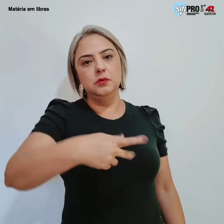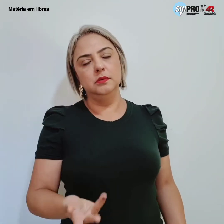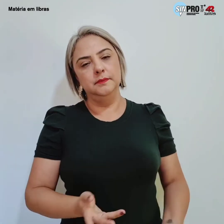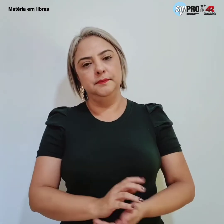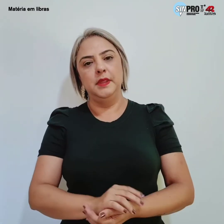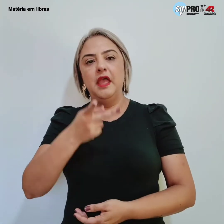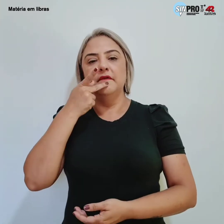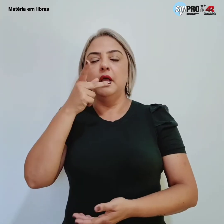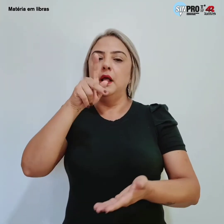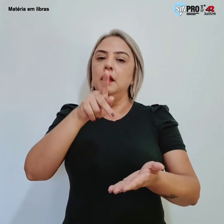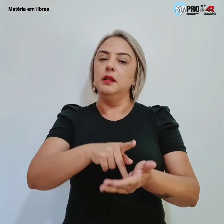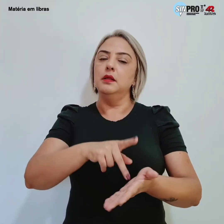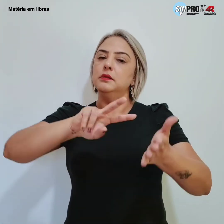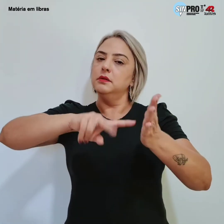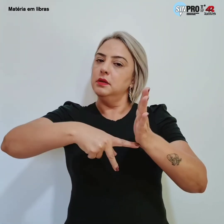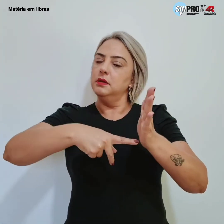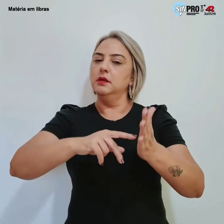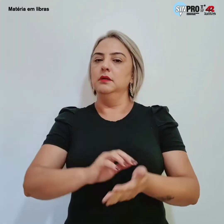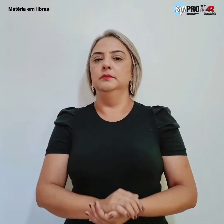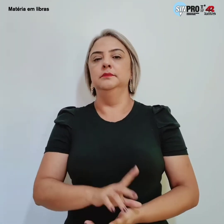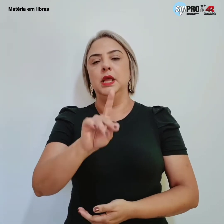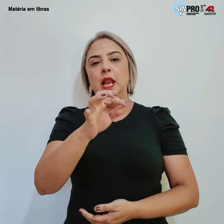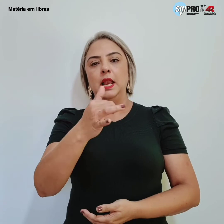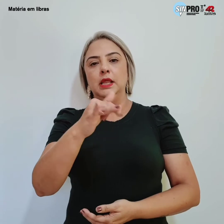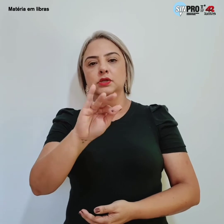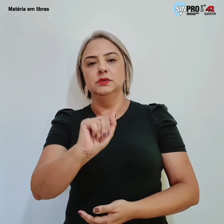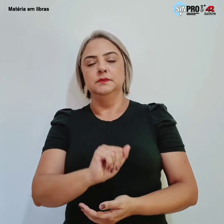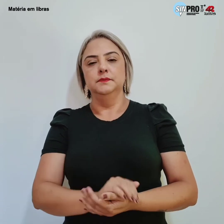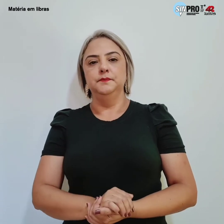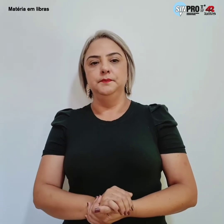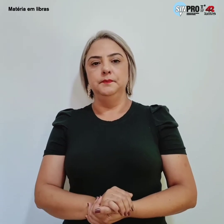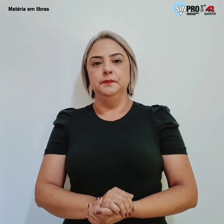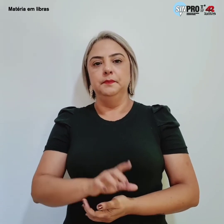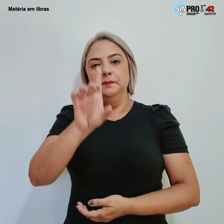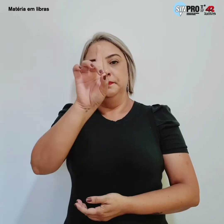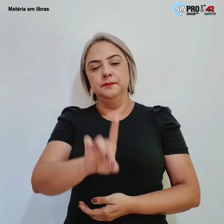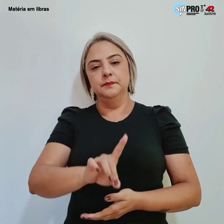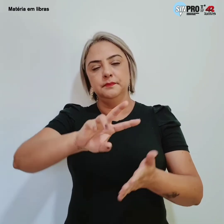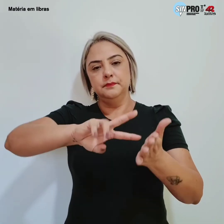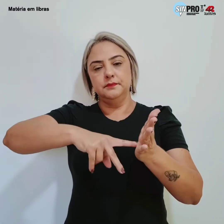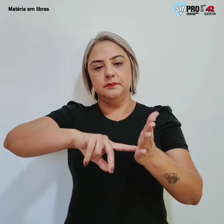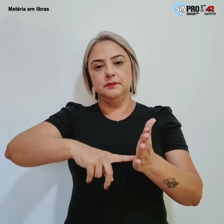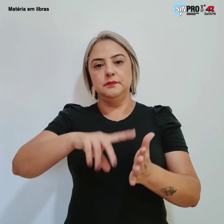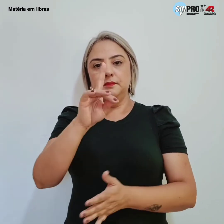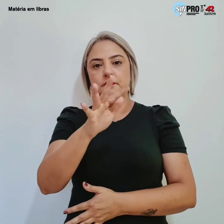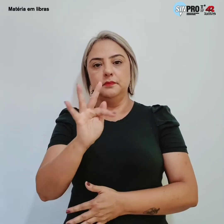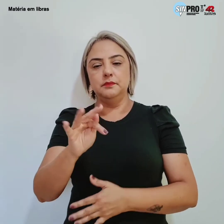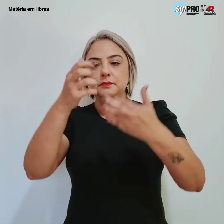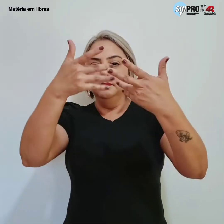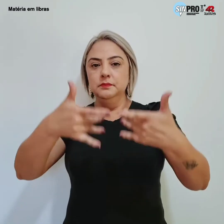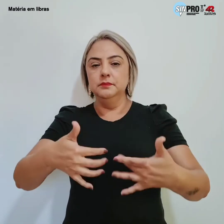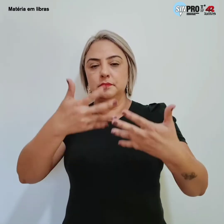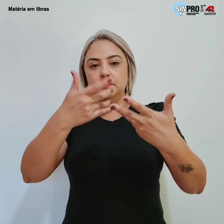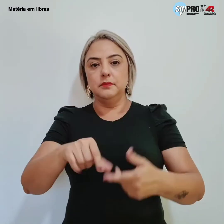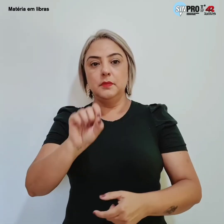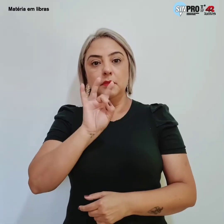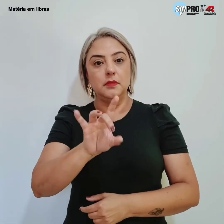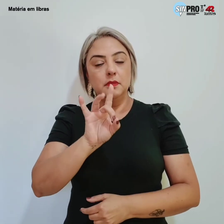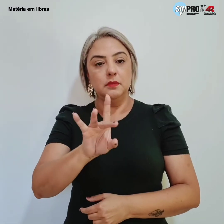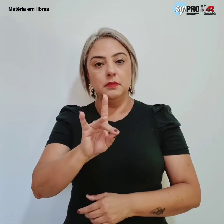Bolsonaro, afirma a sindicalista. A diretora do Simpro-DF explica que somente